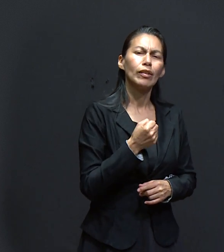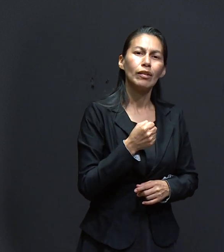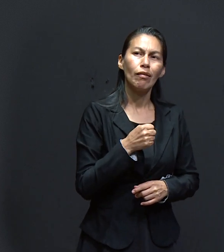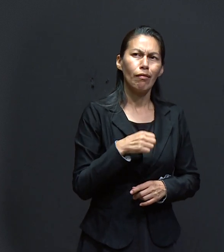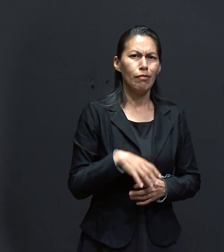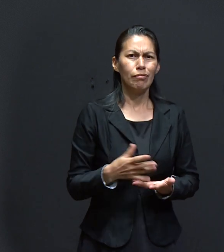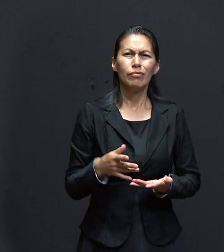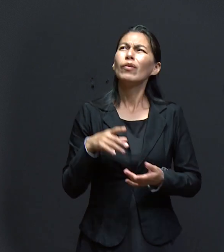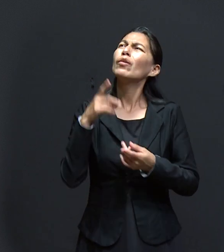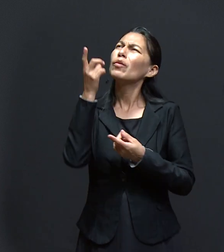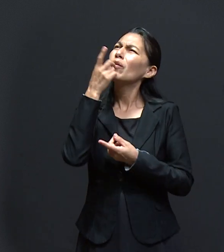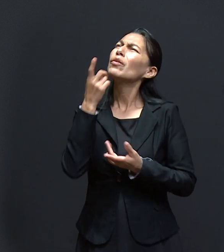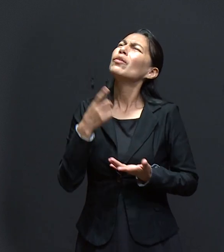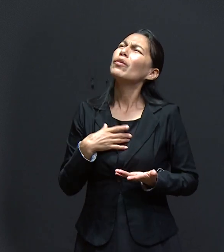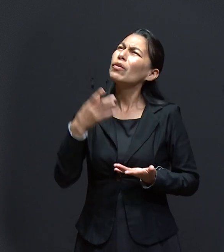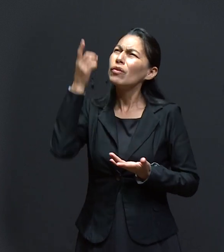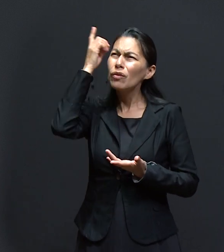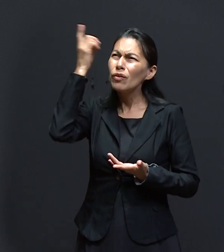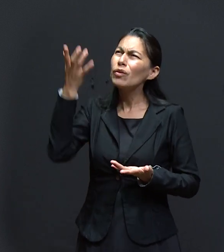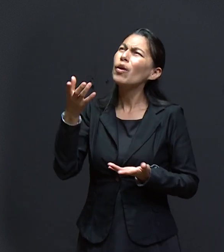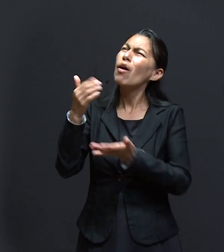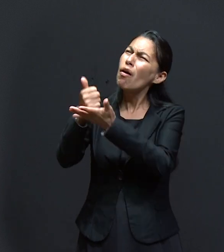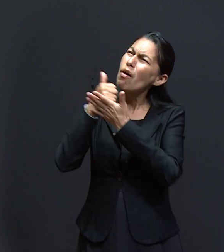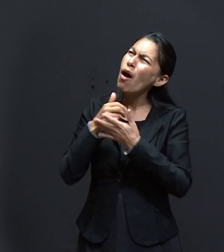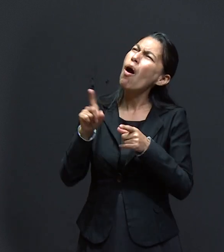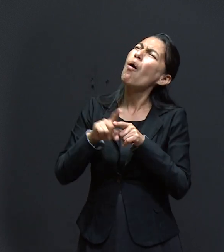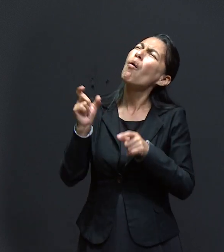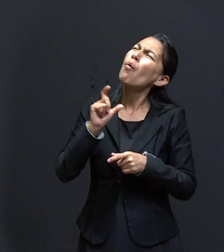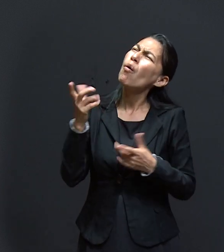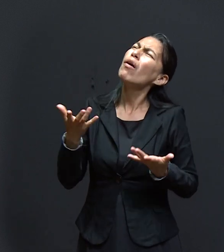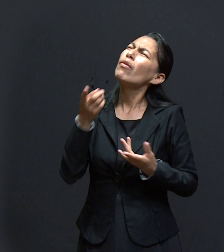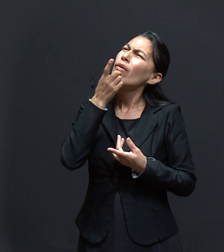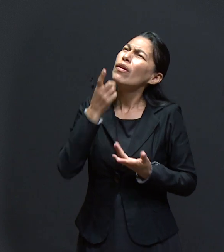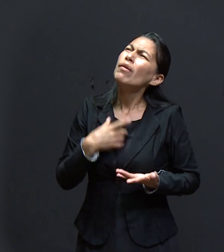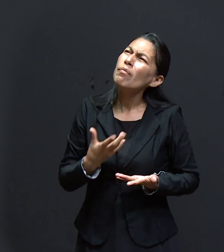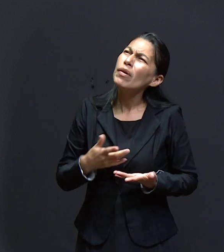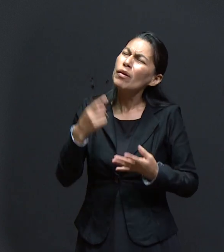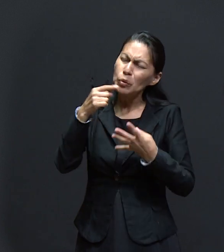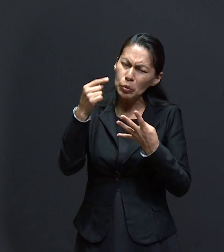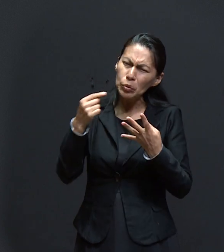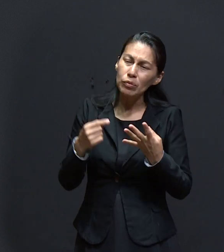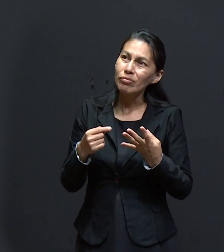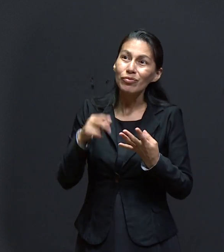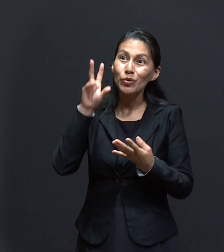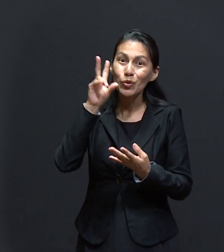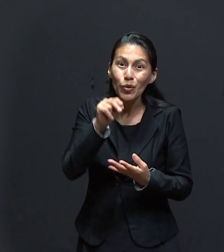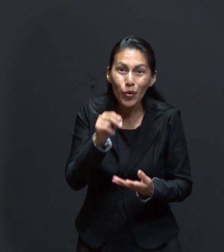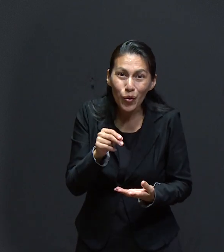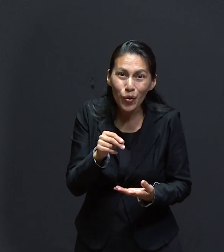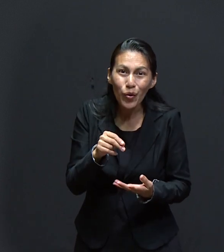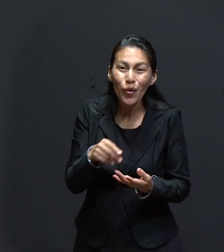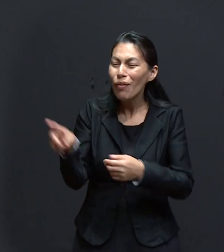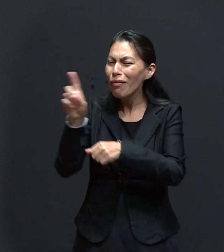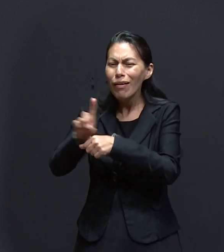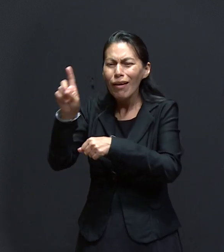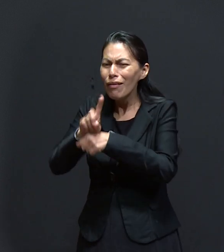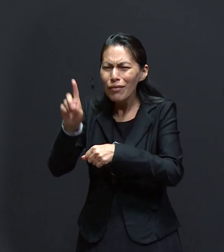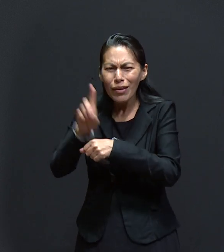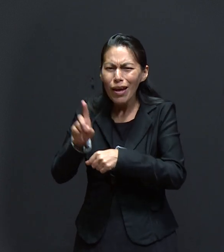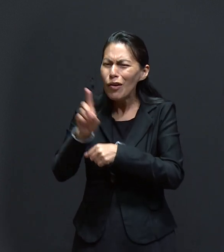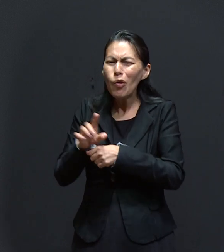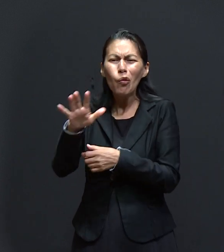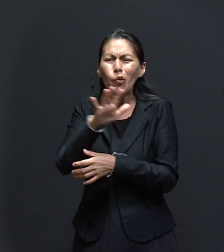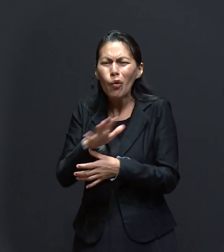sentado ahí está entonces la isla debe estar y averió es cuando me vas a manifestar en mi vida con una cosa extraordinaria esto es